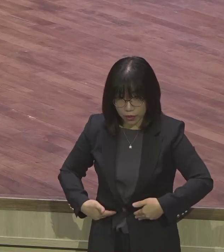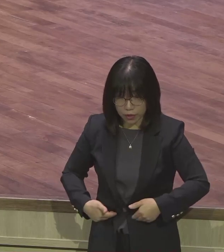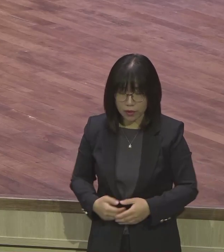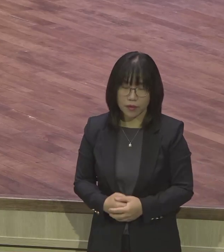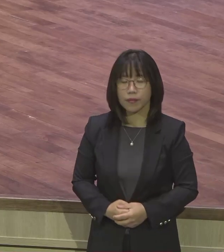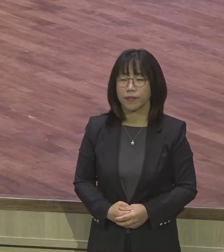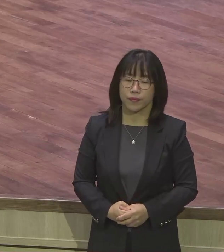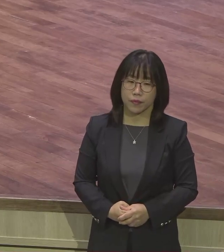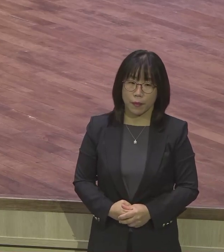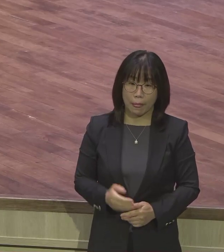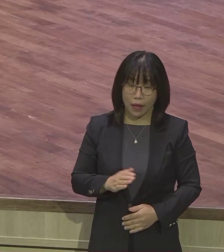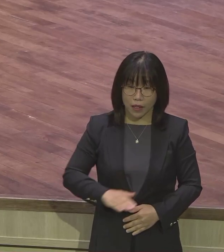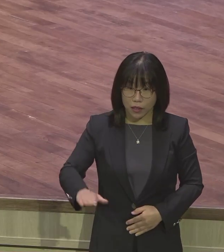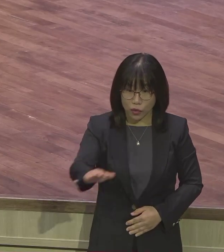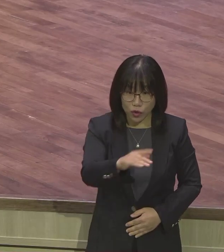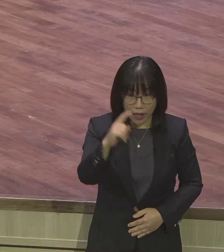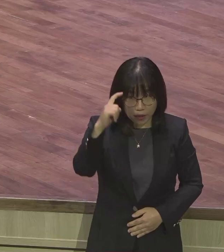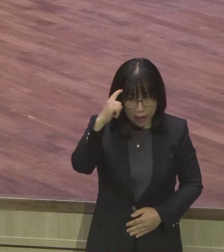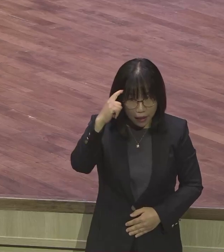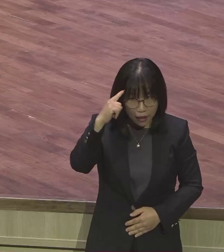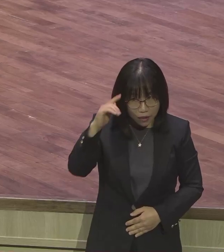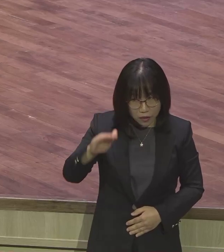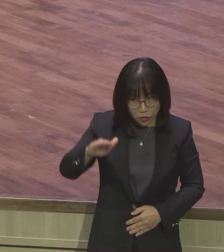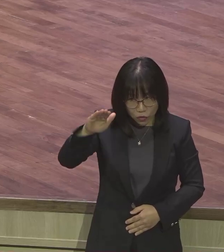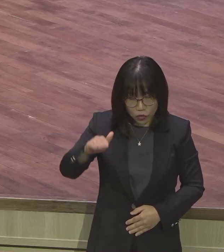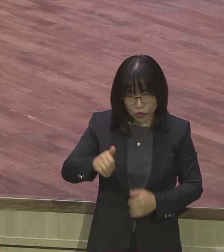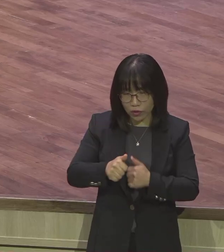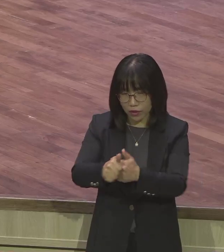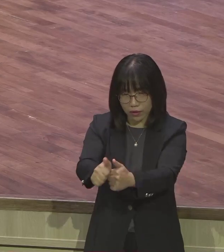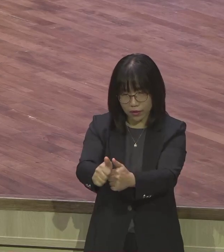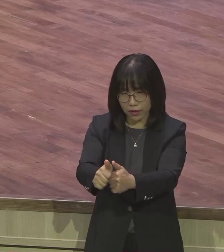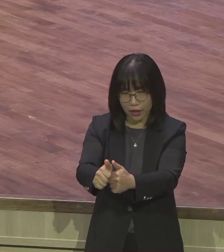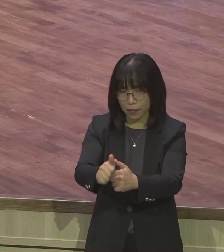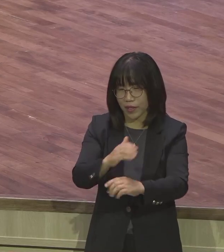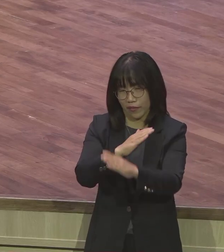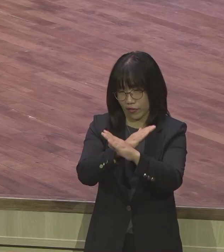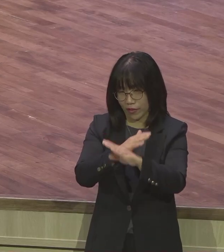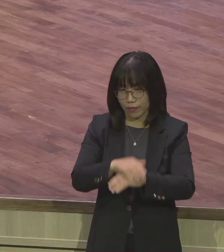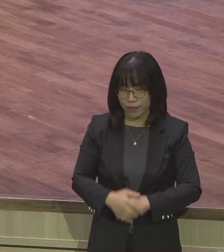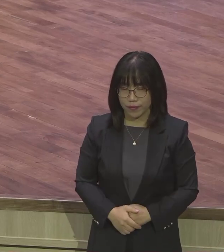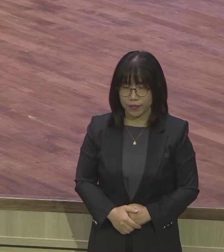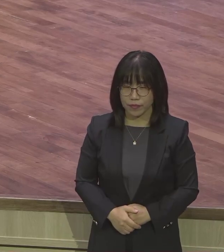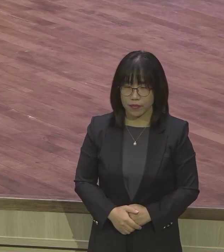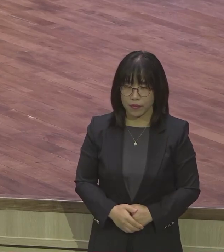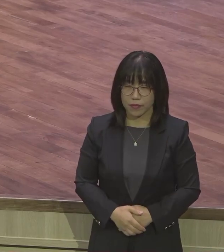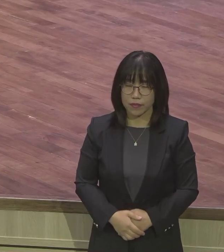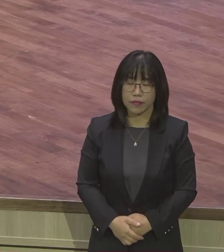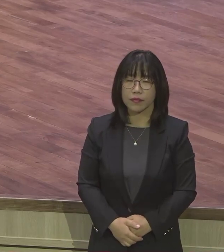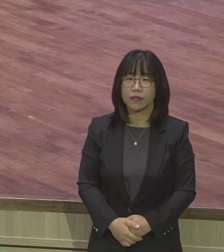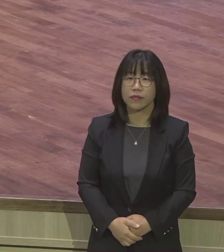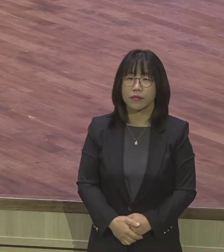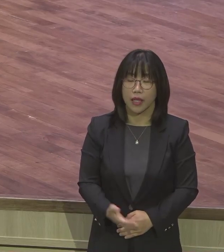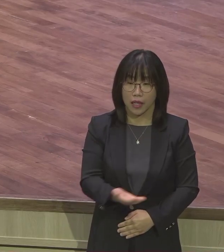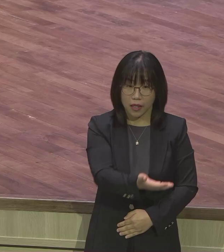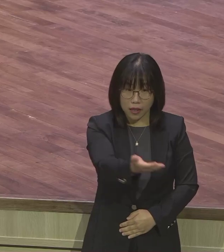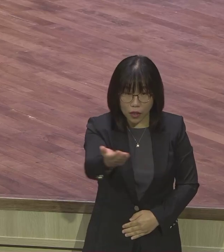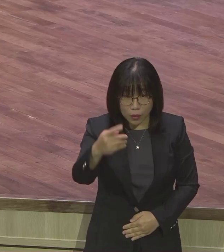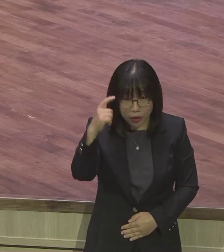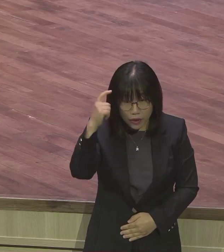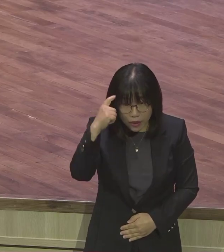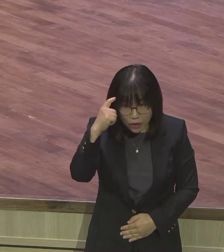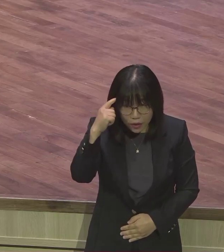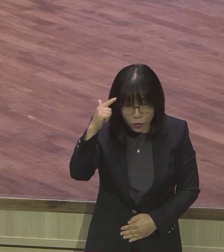우리 수준대로 하면 안 돼요. 여러분 수준대로 생각대로 살면 여러분 수준으로 끝나요. 여러분 수준